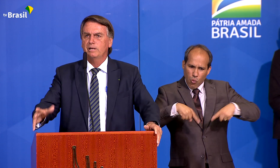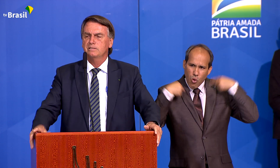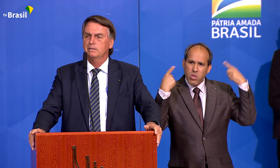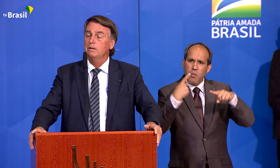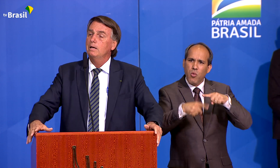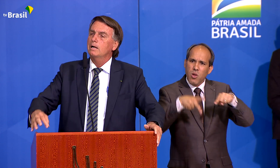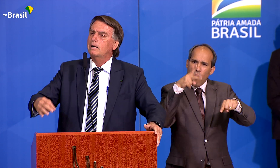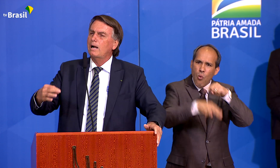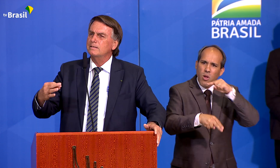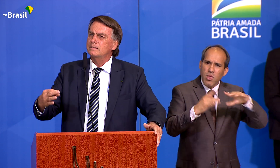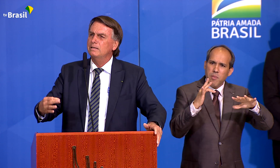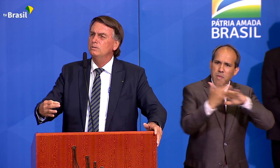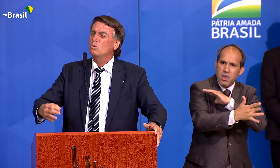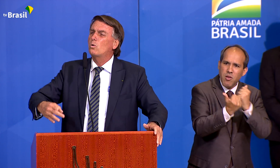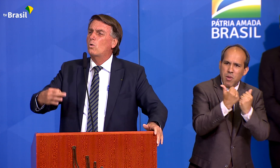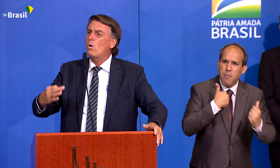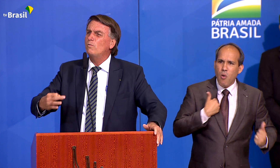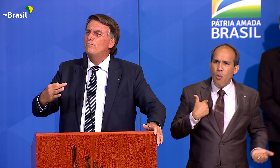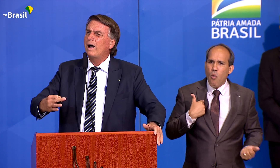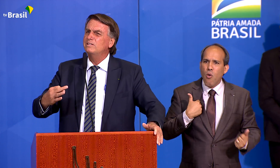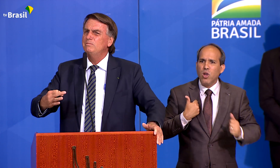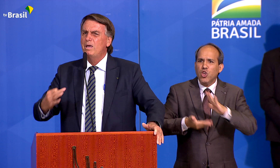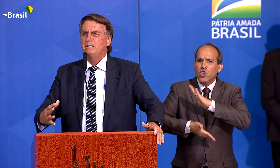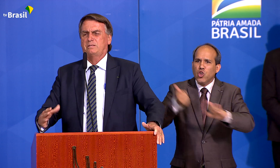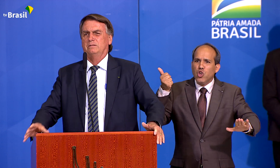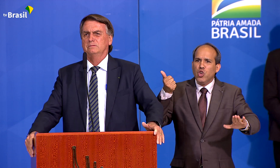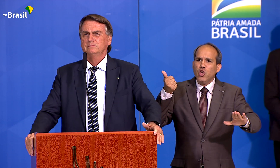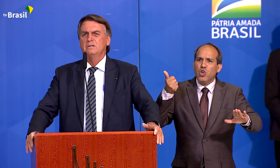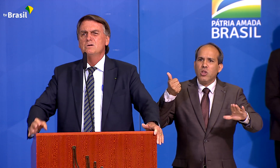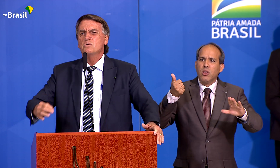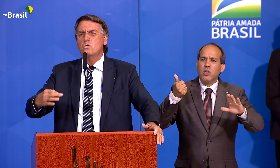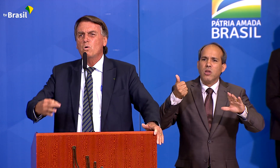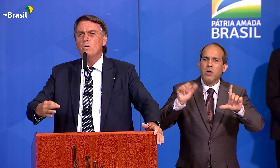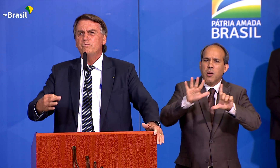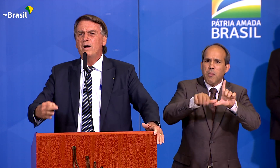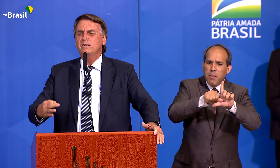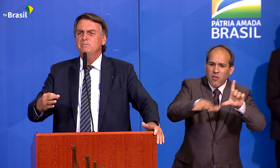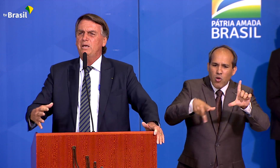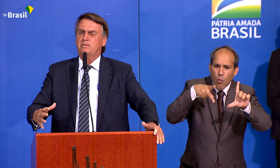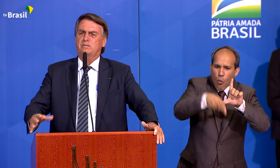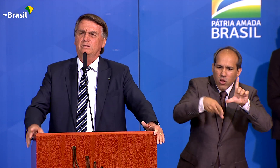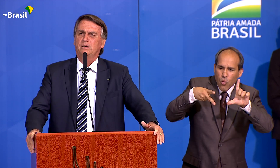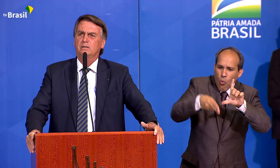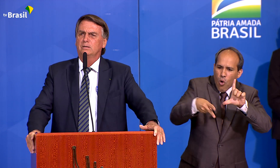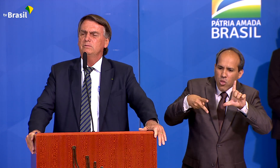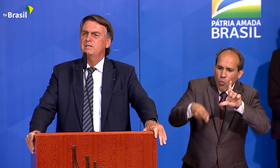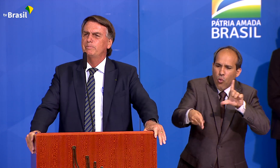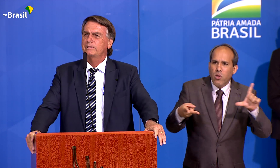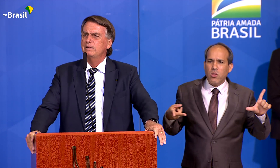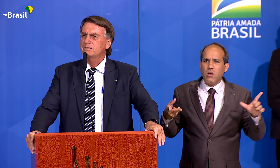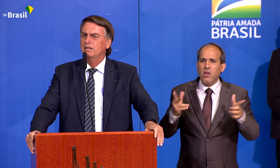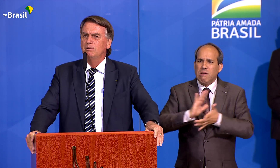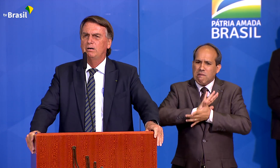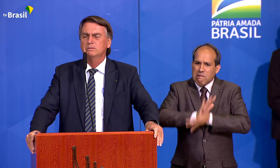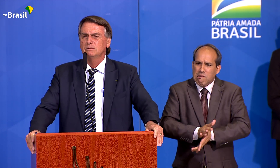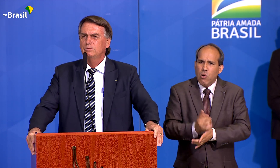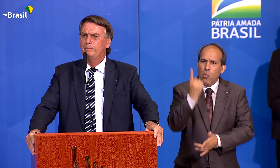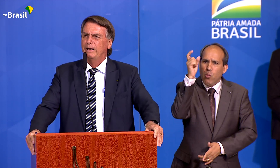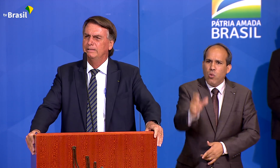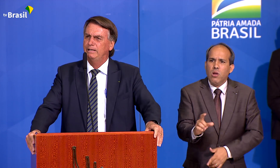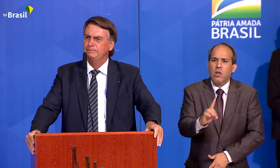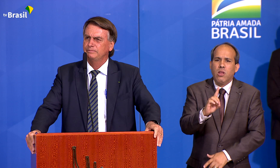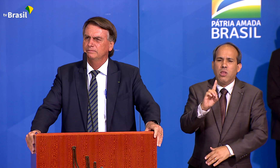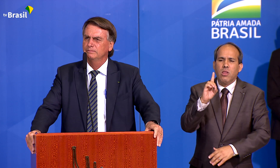desde conexão cansando covardemente covardemente um deputado estadual